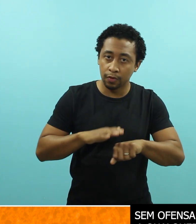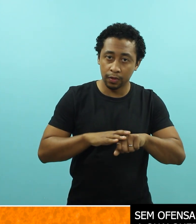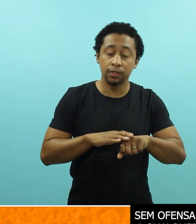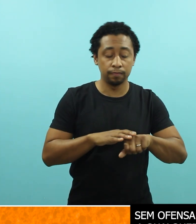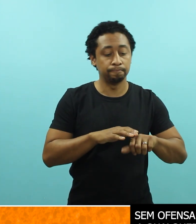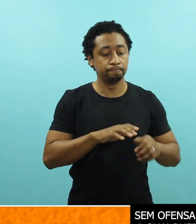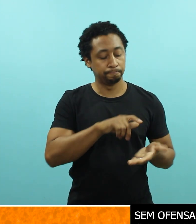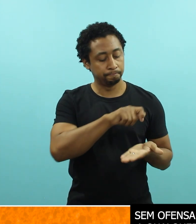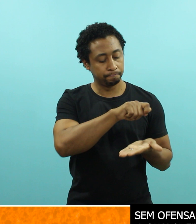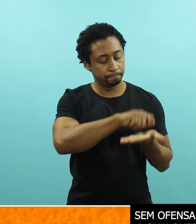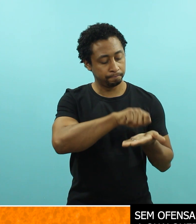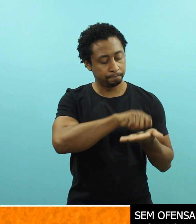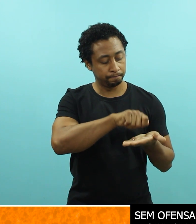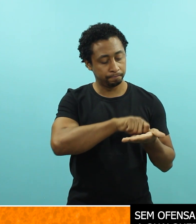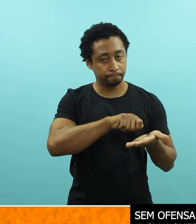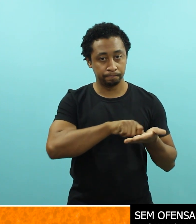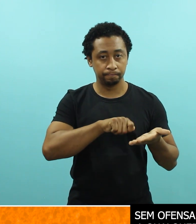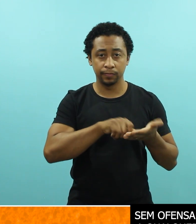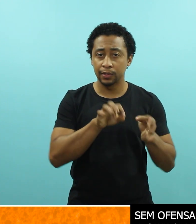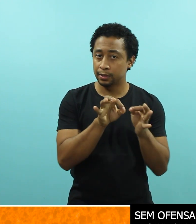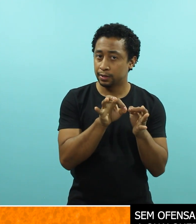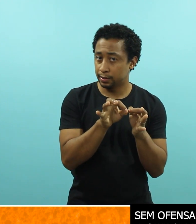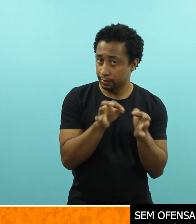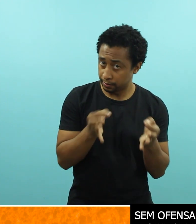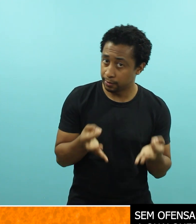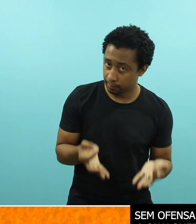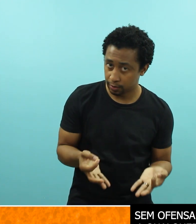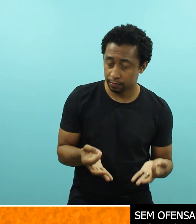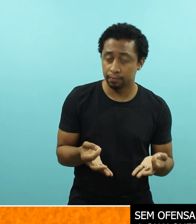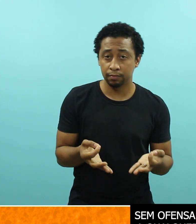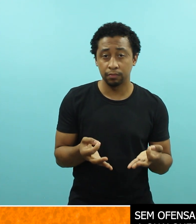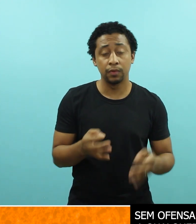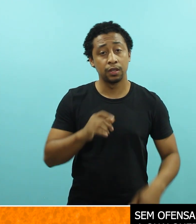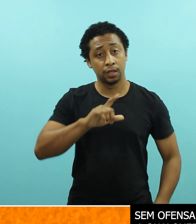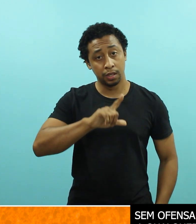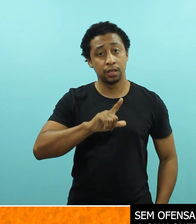ao plenário ou a qualquer juízo da mesa.